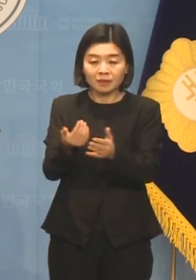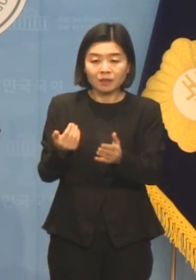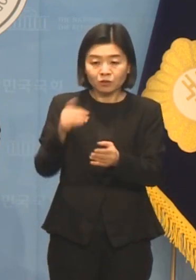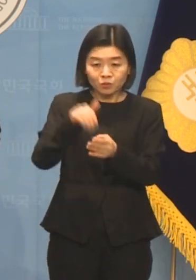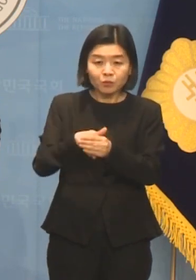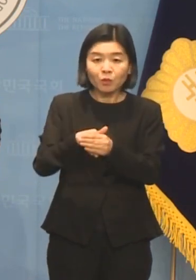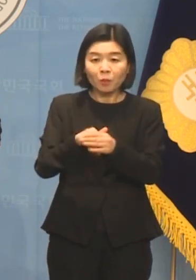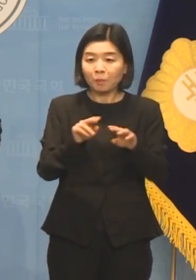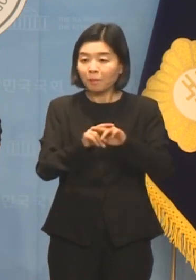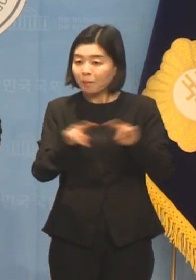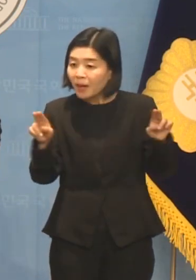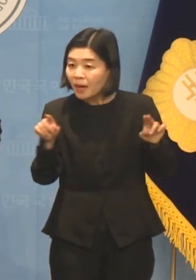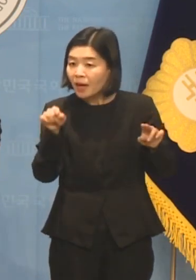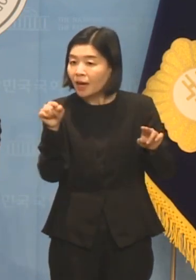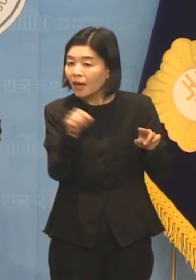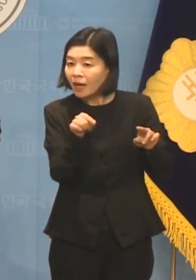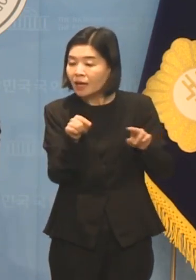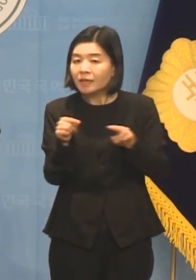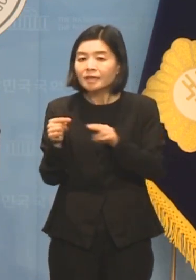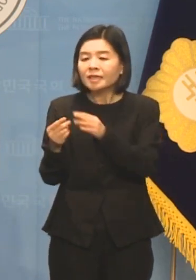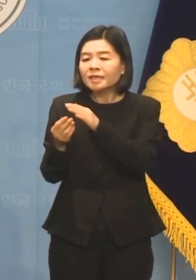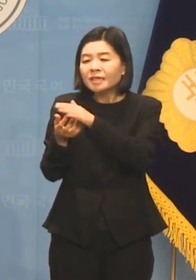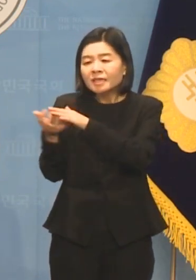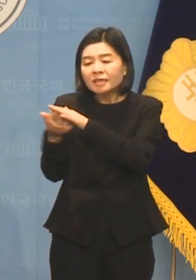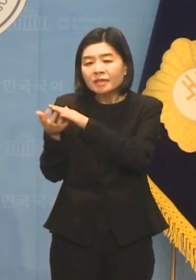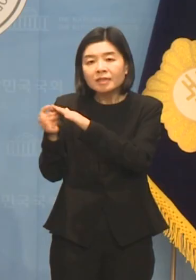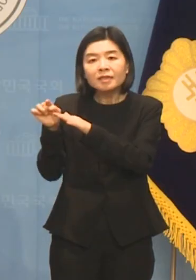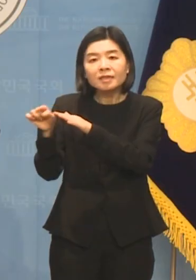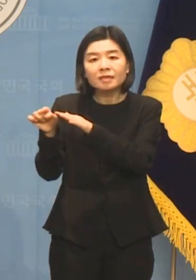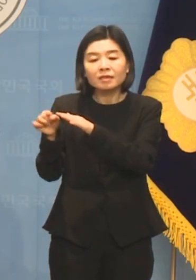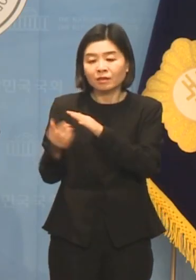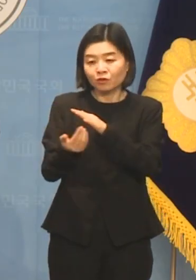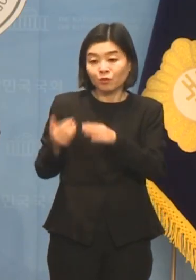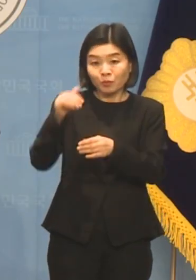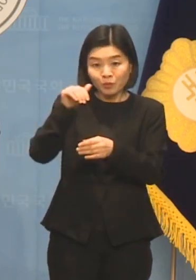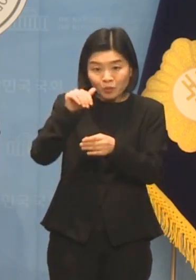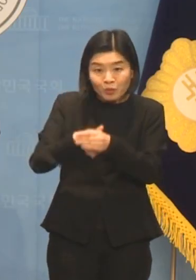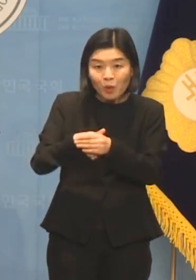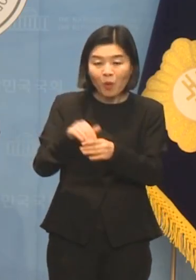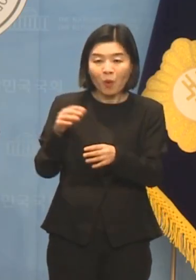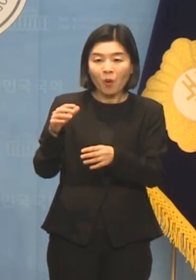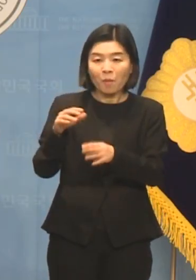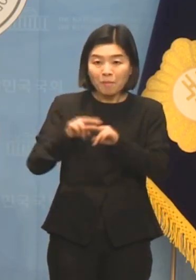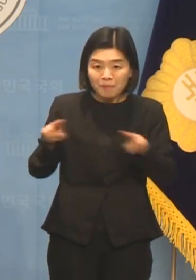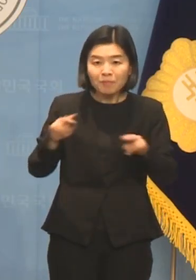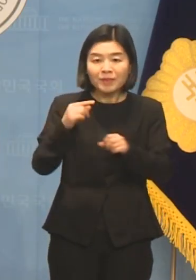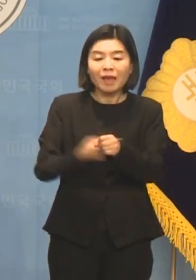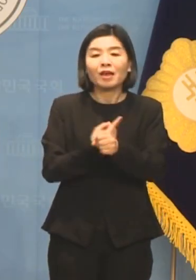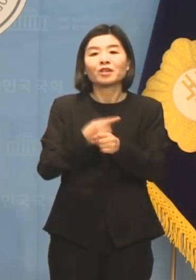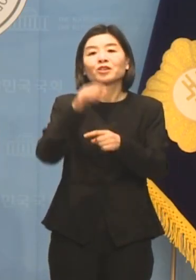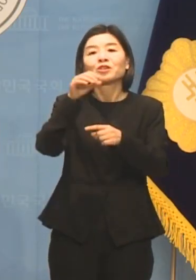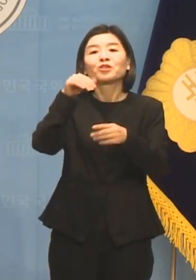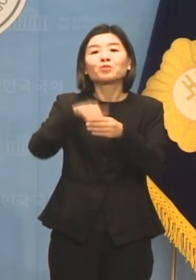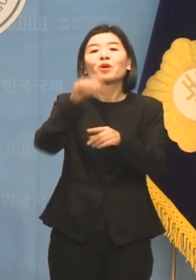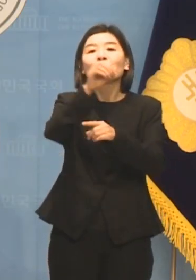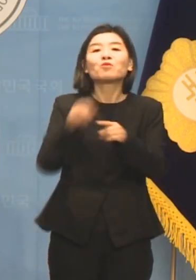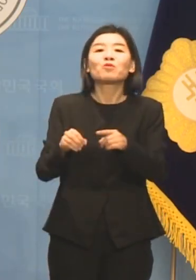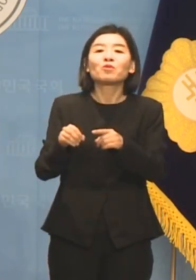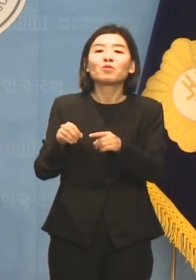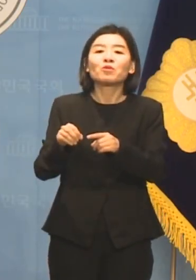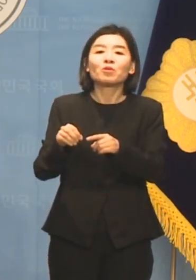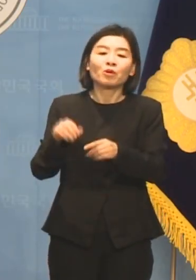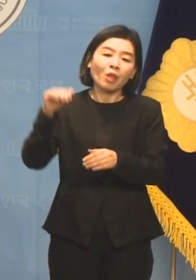사전투표제를 없애겠다는 그 숨은 의도는 어떻게든 투표율을 낮추고 싶다는 그야말로 더러운 수작일